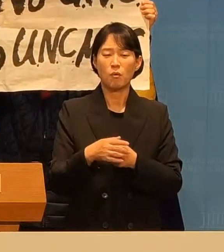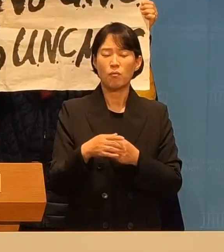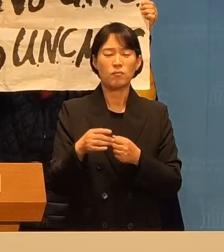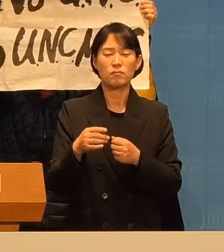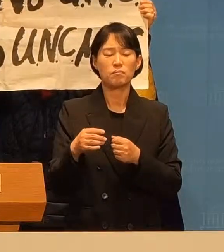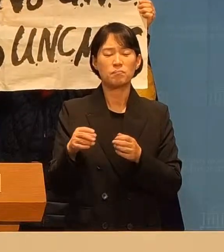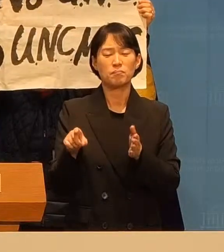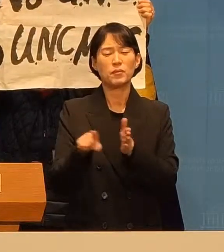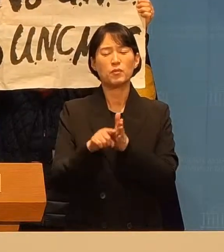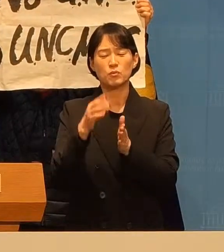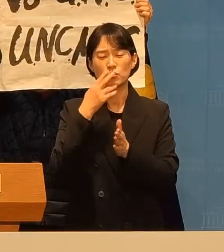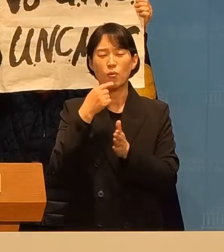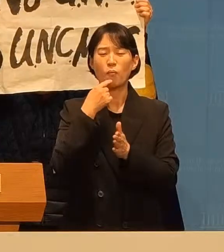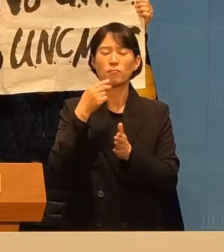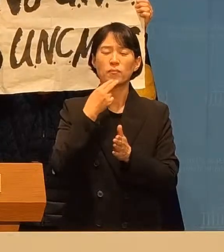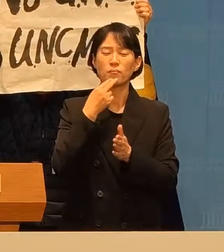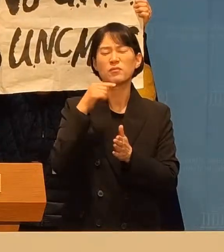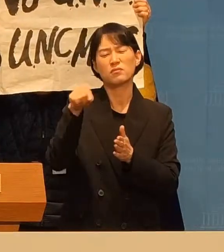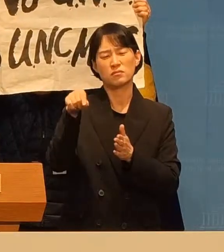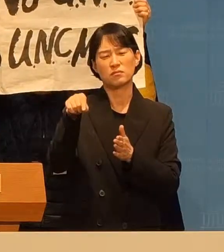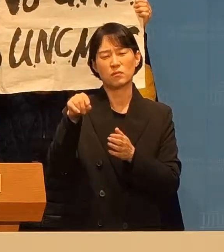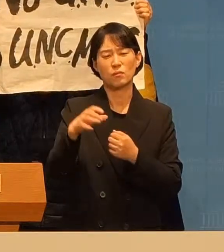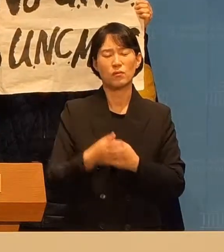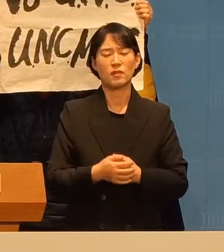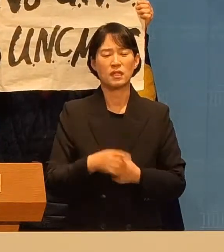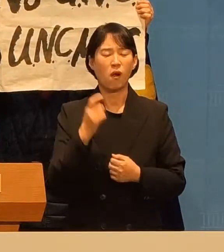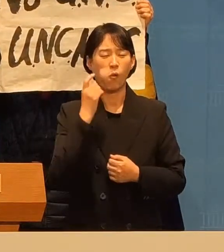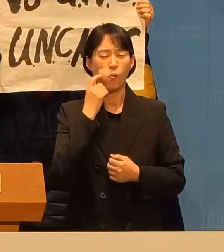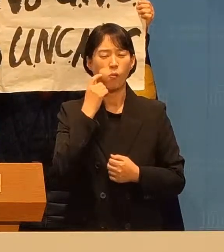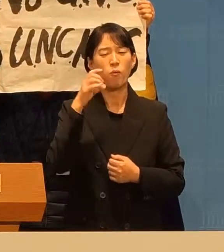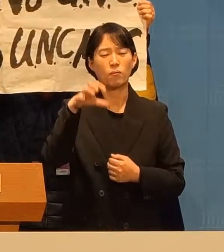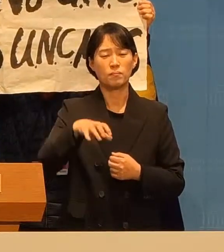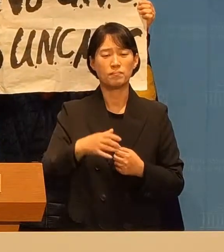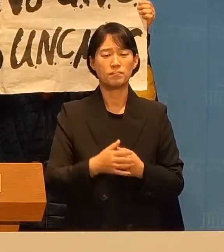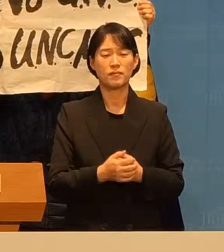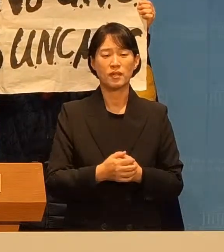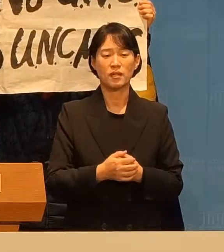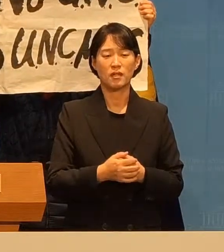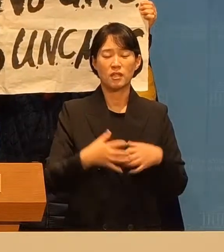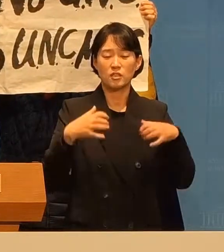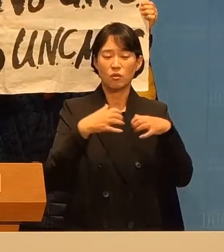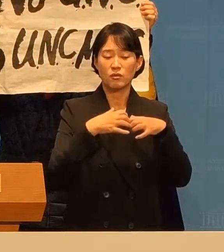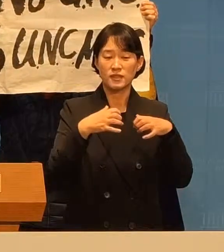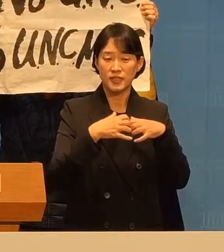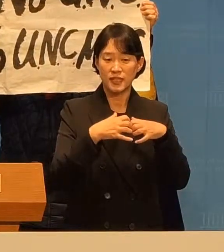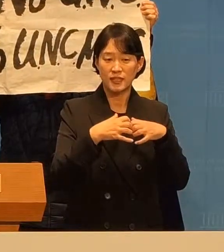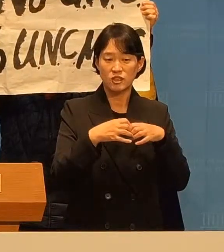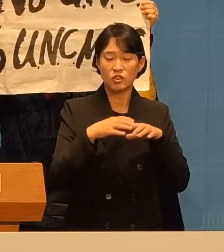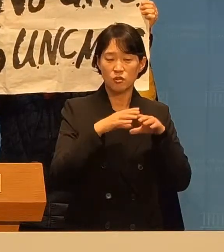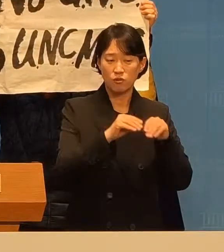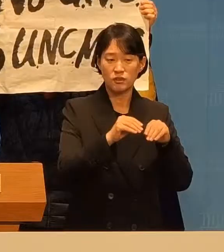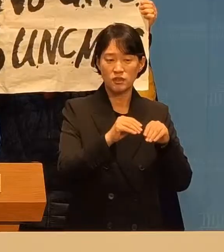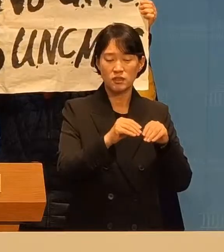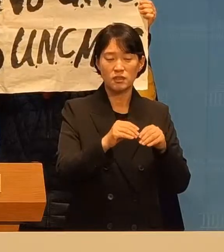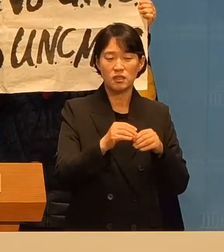있습니다. 더구나 지금 유해발굴 사업은 정전협정 체결 주체 간에 합의된 사업이 아니고 9.19 남북